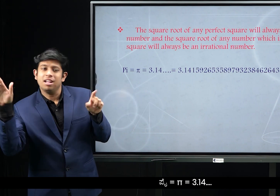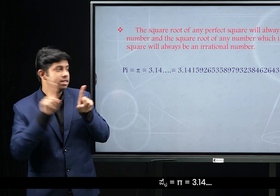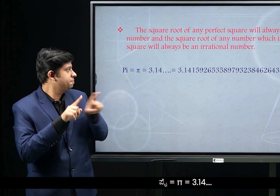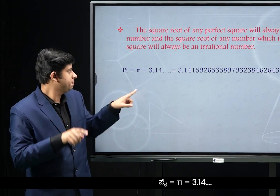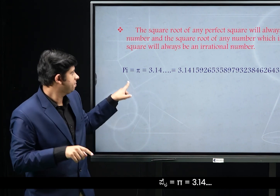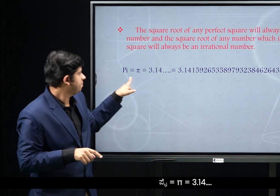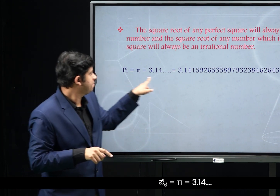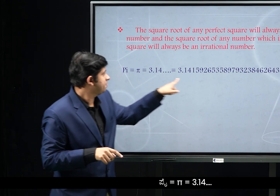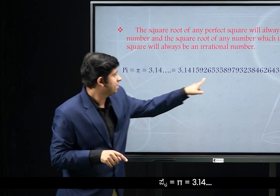3.14.